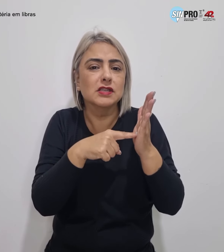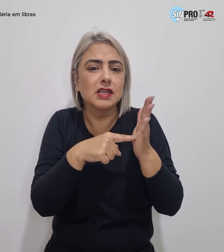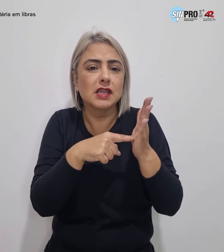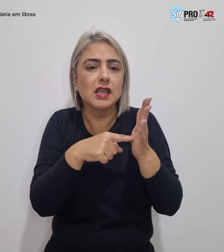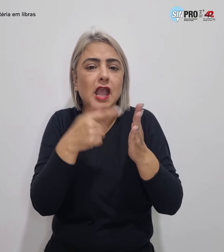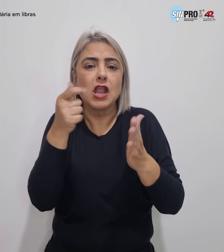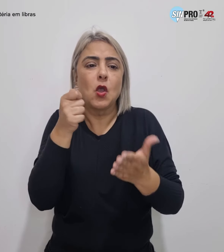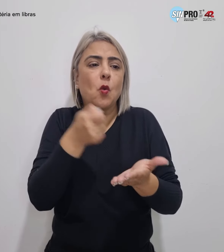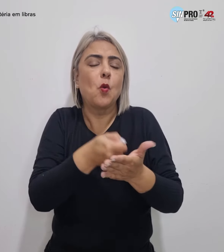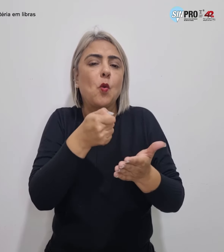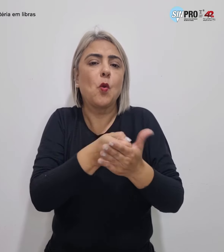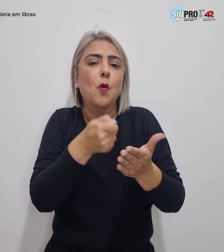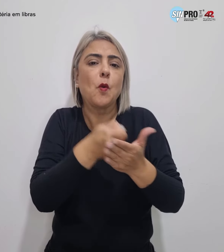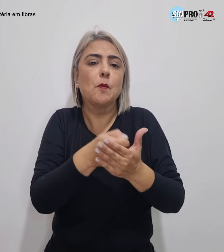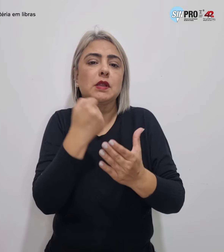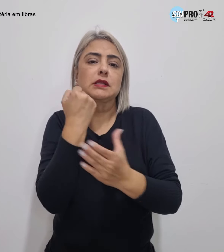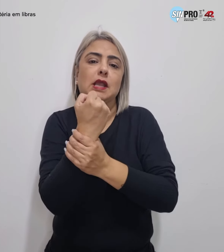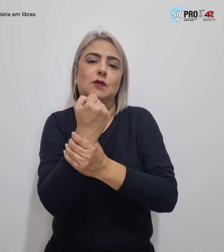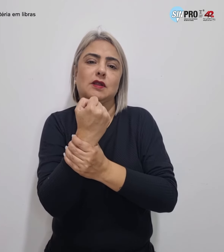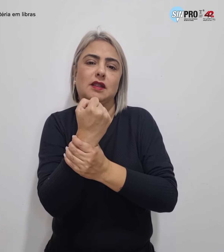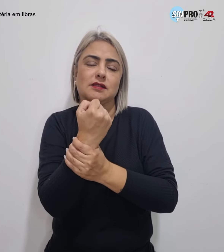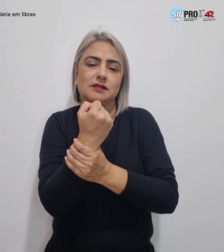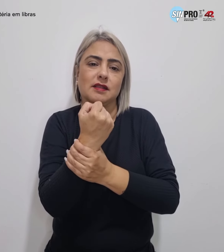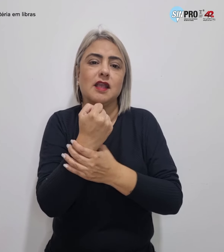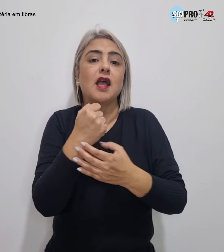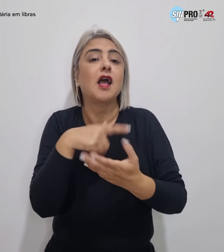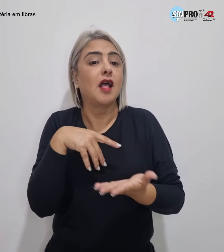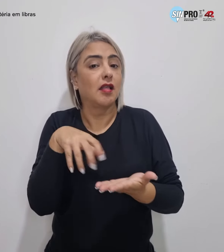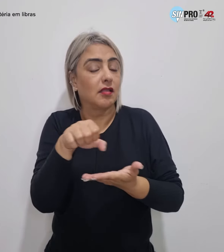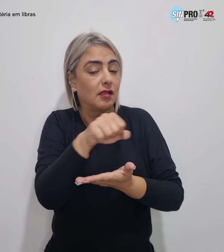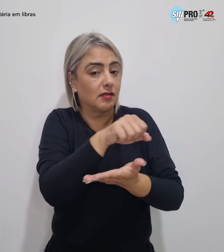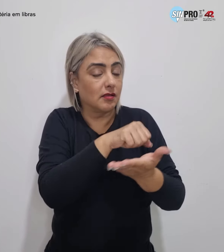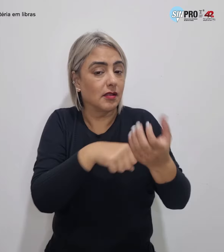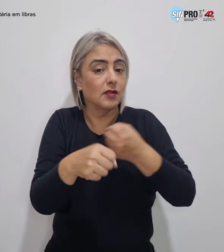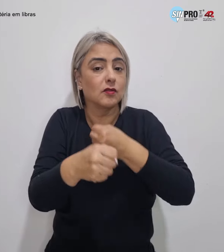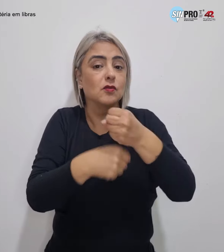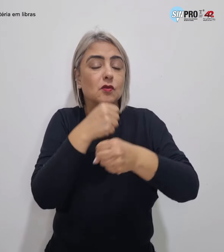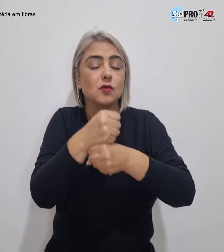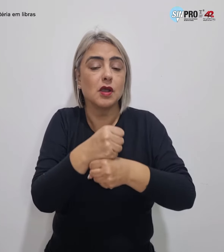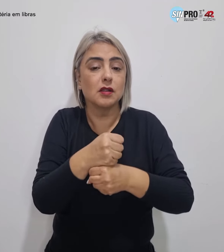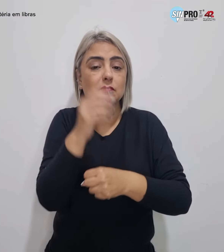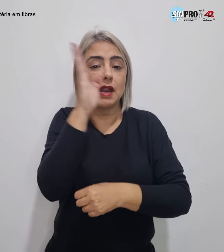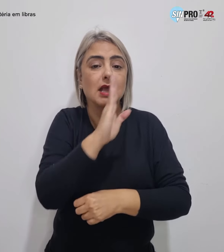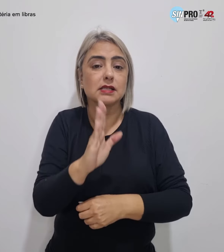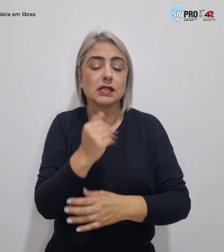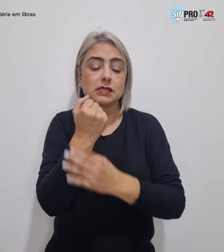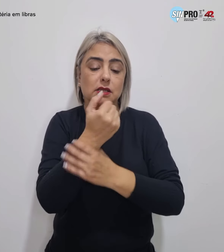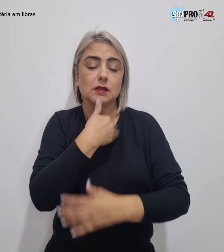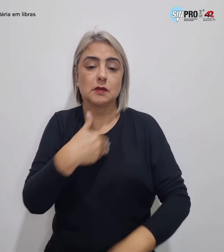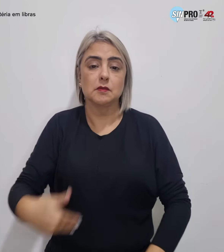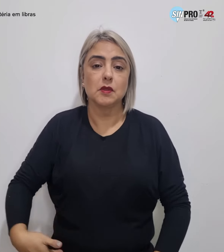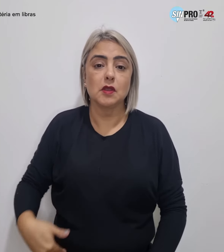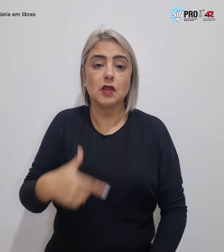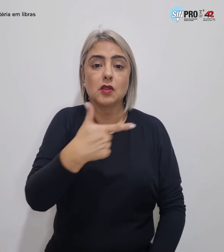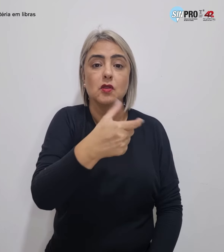protetivas dados do anuário brasileiro de segurança pública de 2022